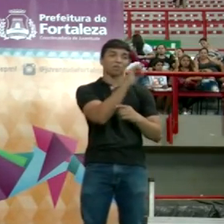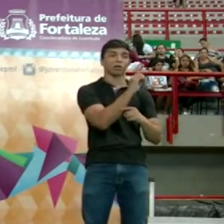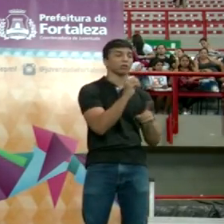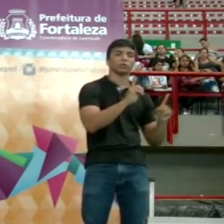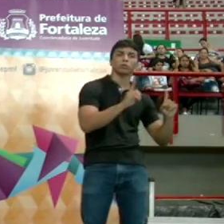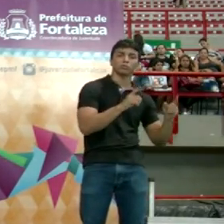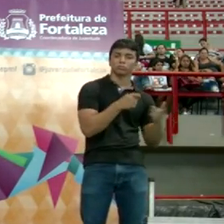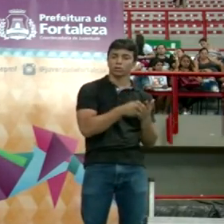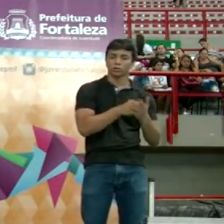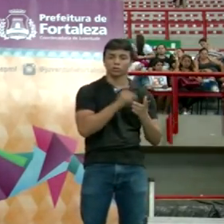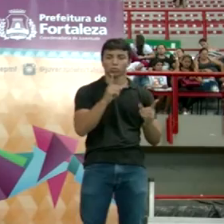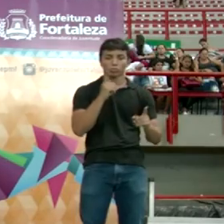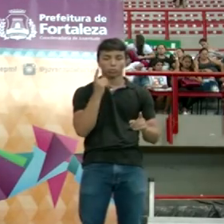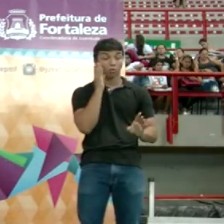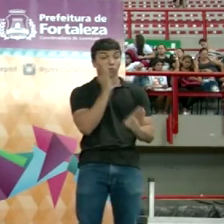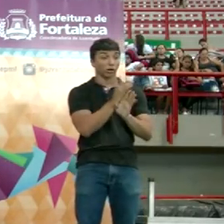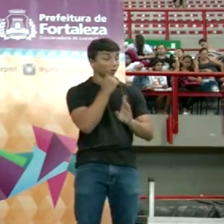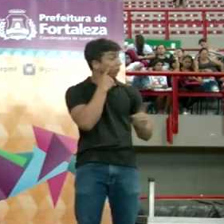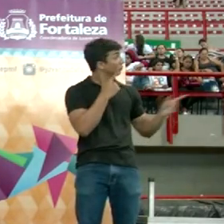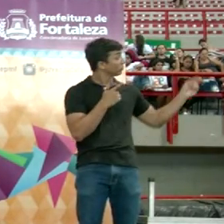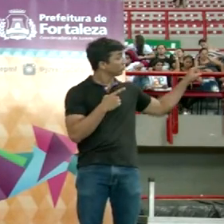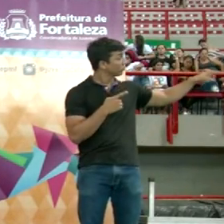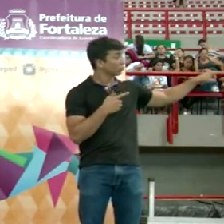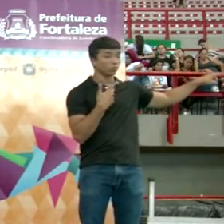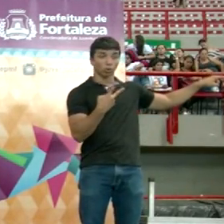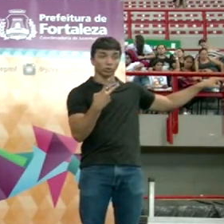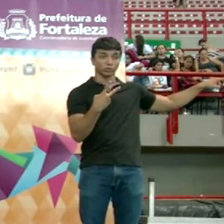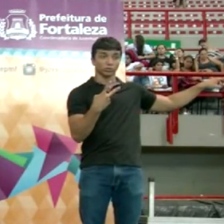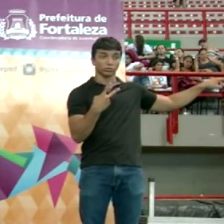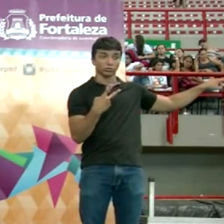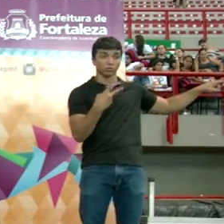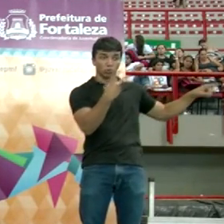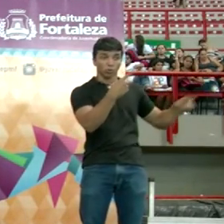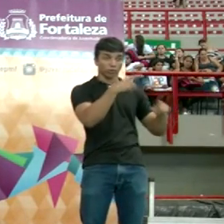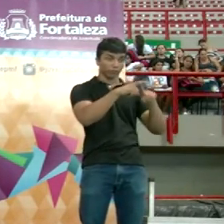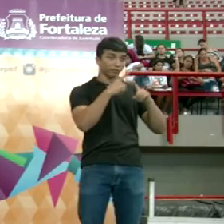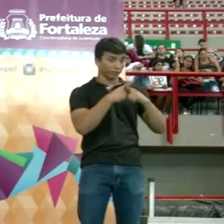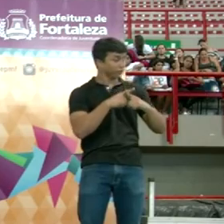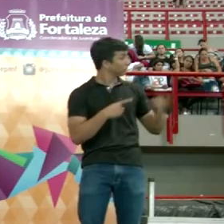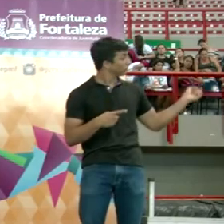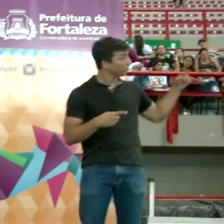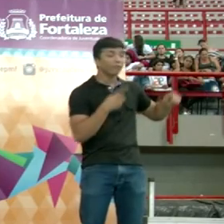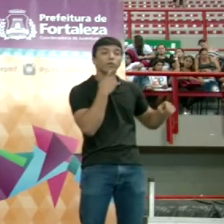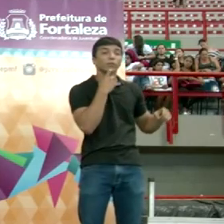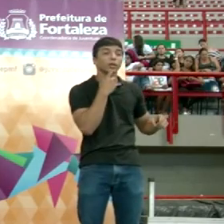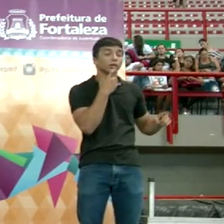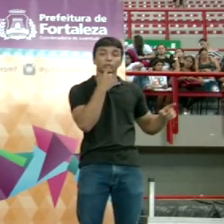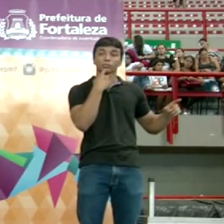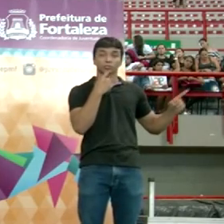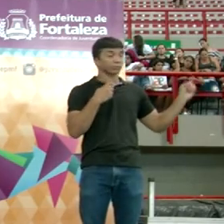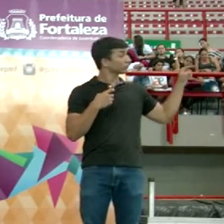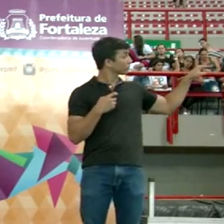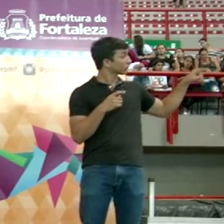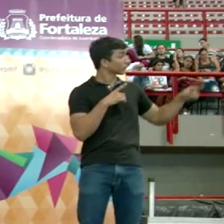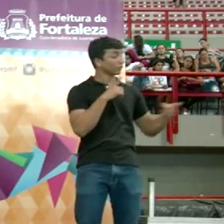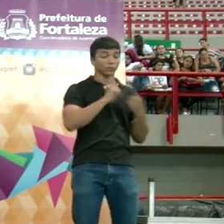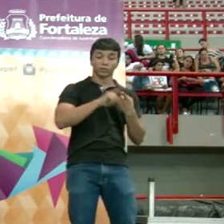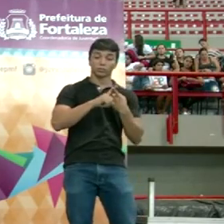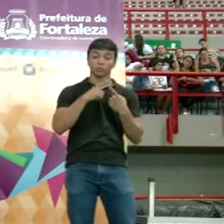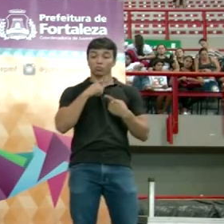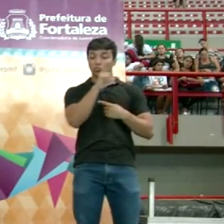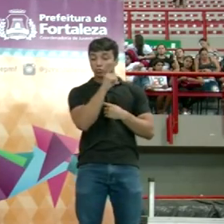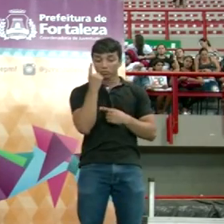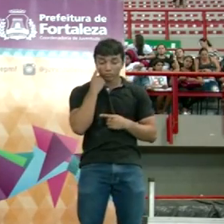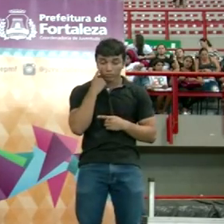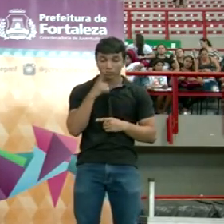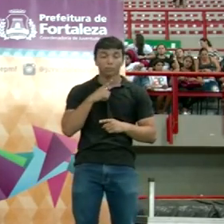10. Não é sempre assim não. Número fracionário eu posso dividir ou multiplicar, contanto que eu multiplique o numerador e também